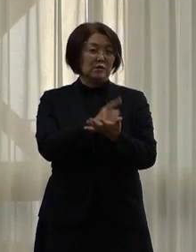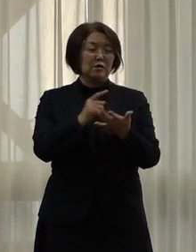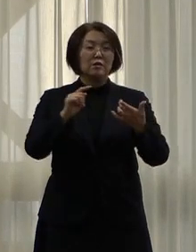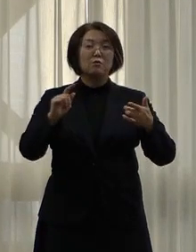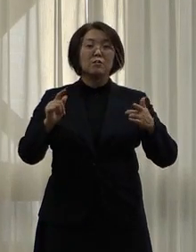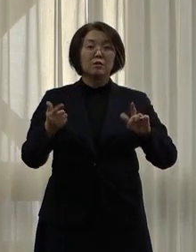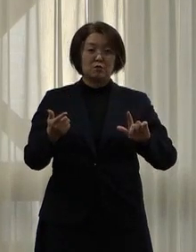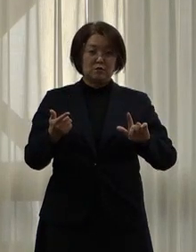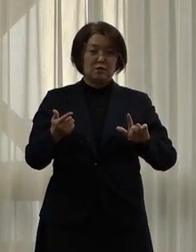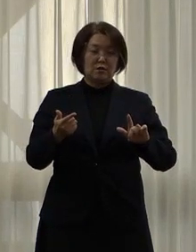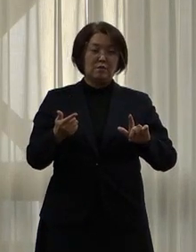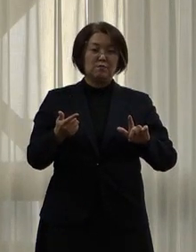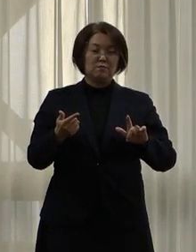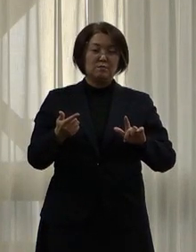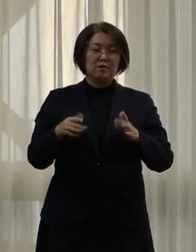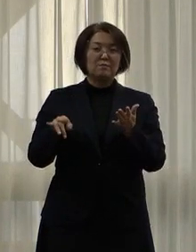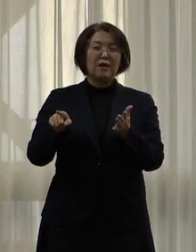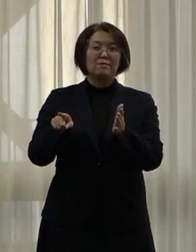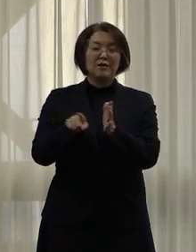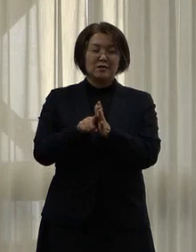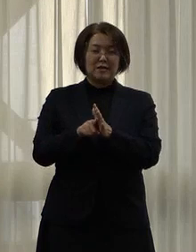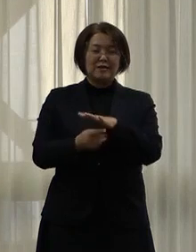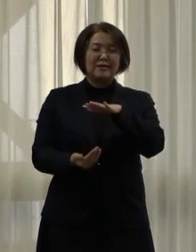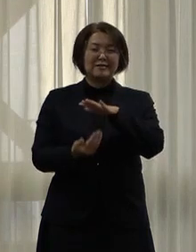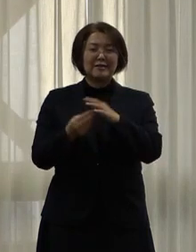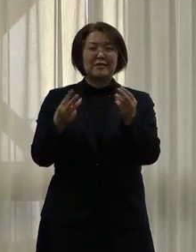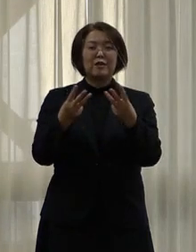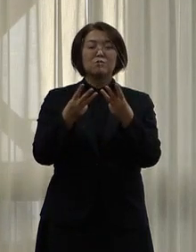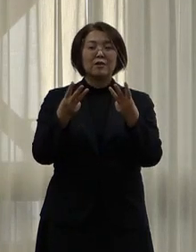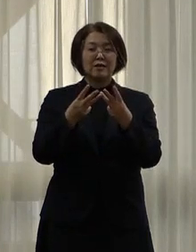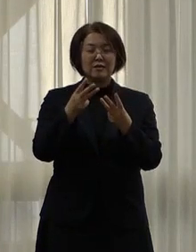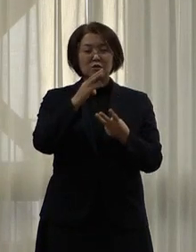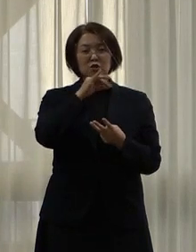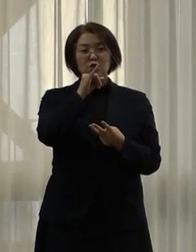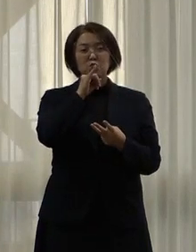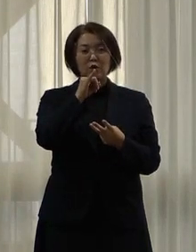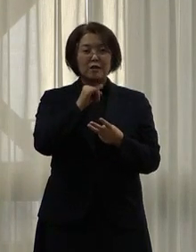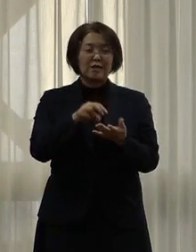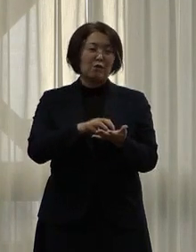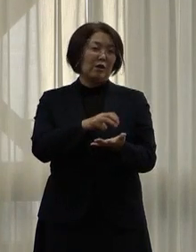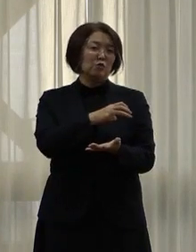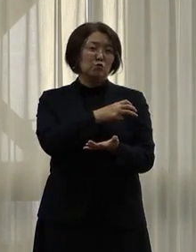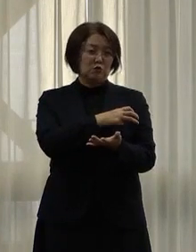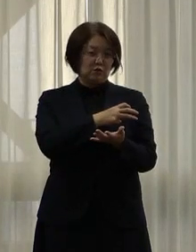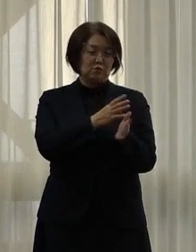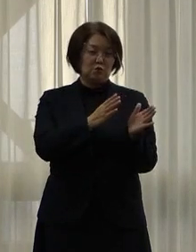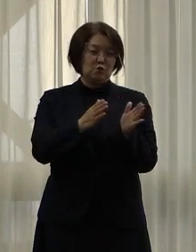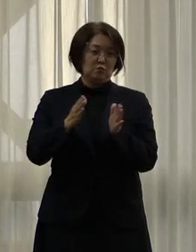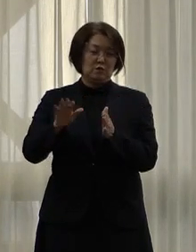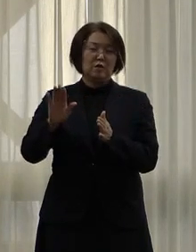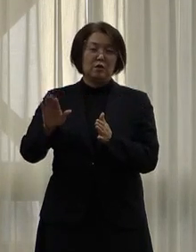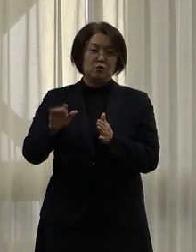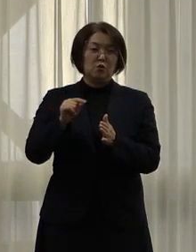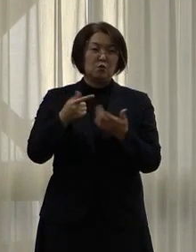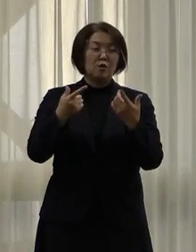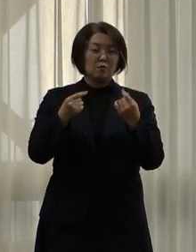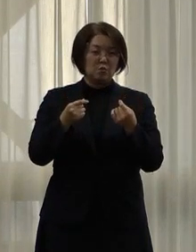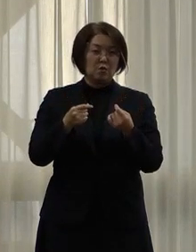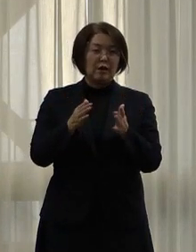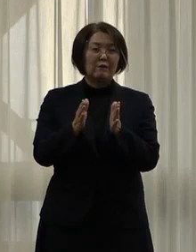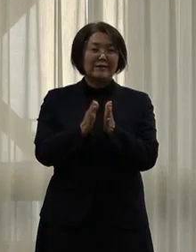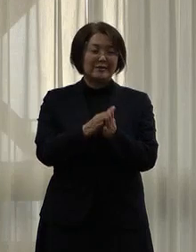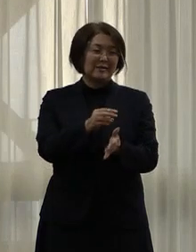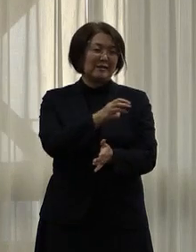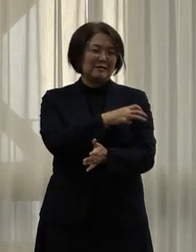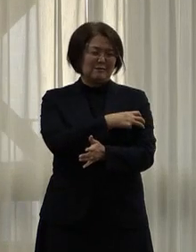て、これまで最大の数インフルエンザのワクチンを用意しておりますが、これの接種もできるだけ